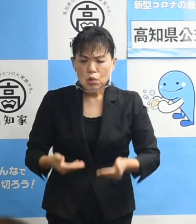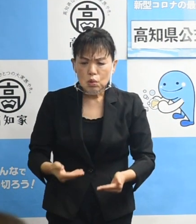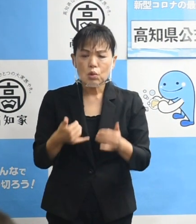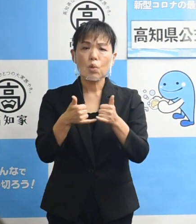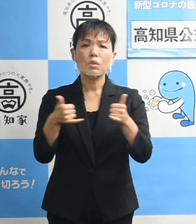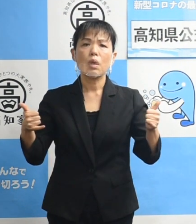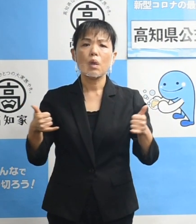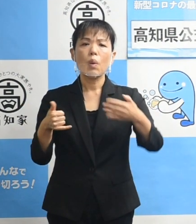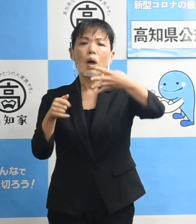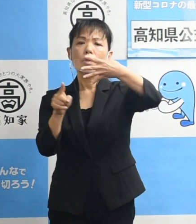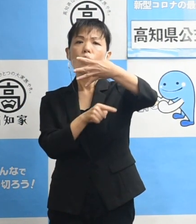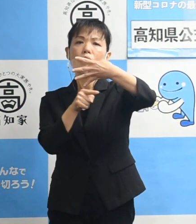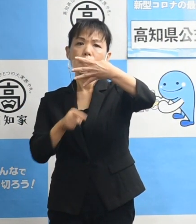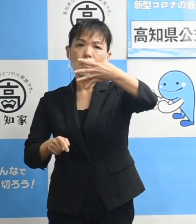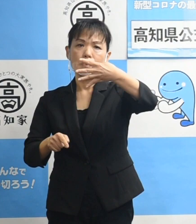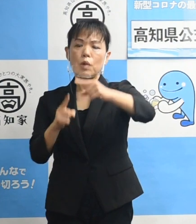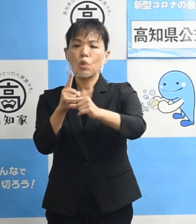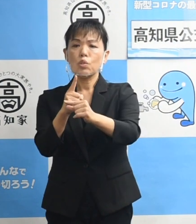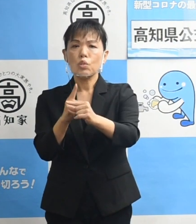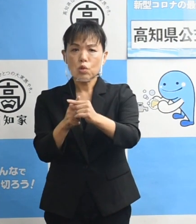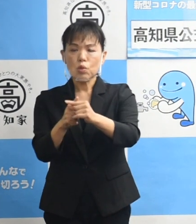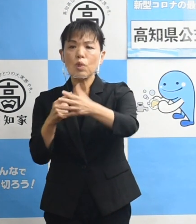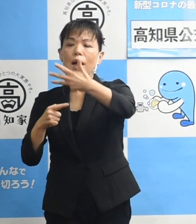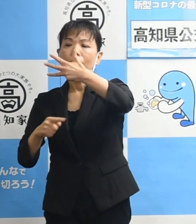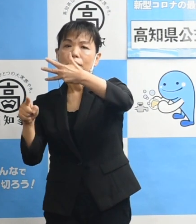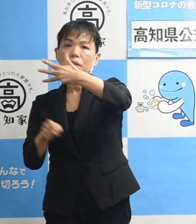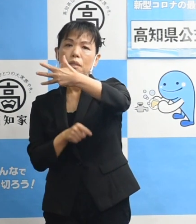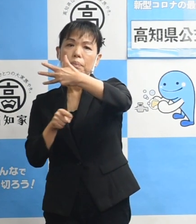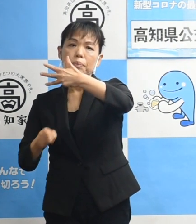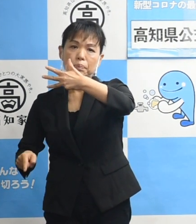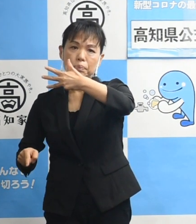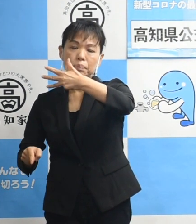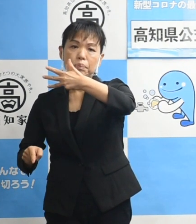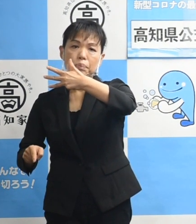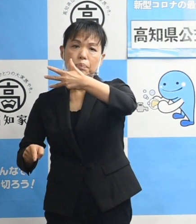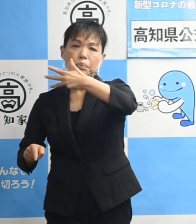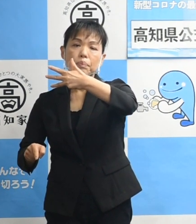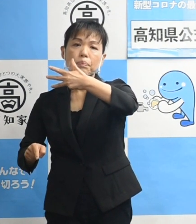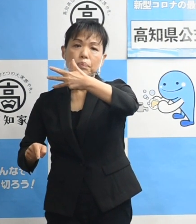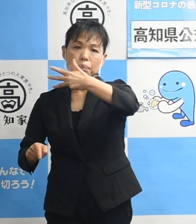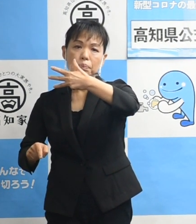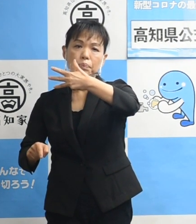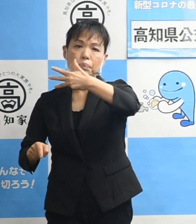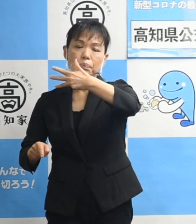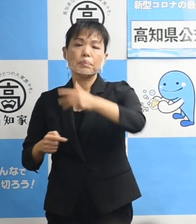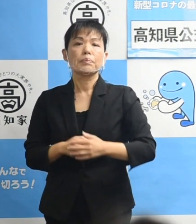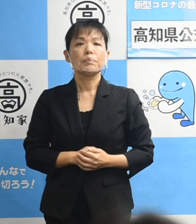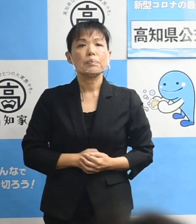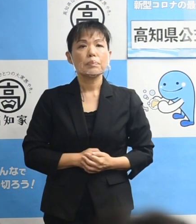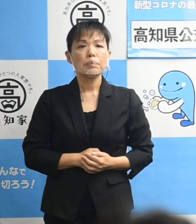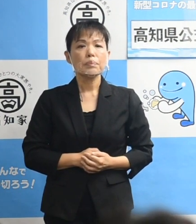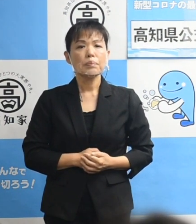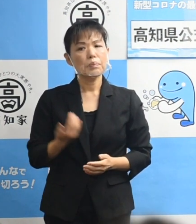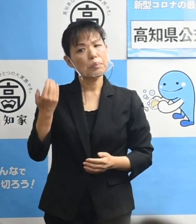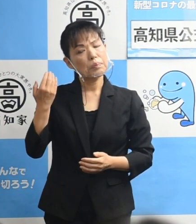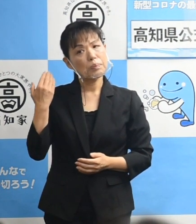方にありますように、それから中等症は8人というようなことでございますので、これはかねてからの